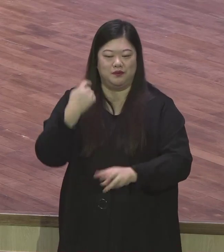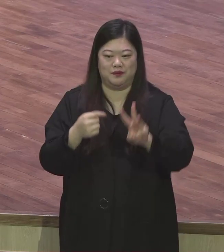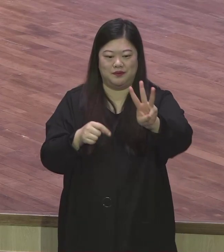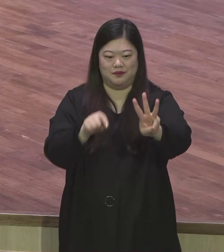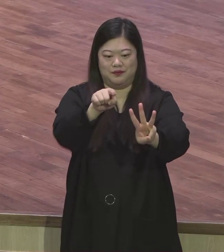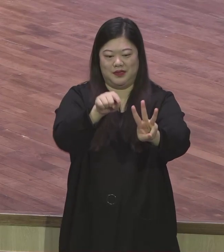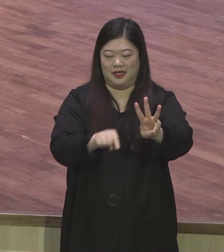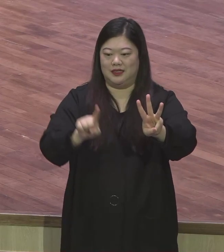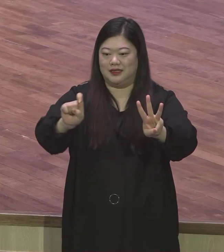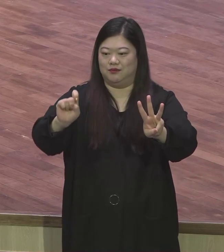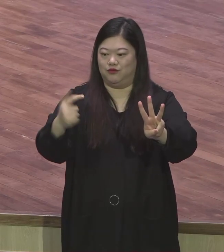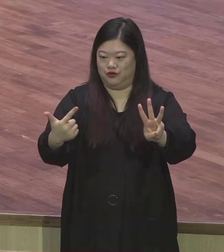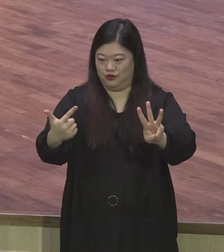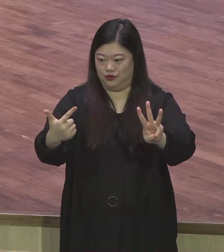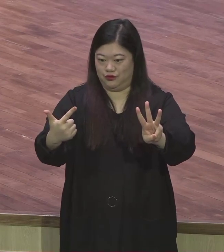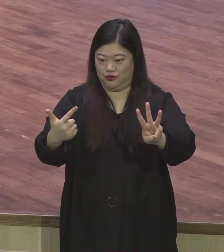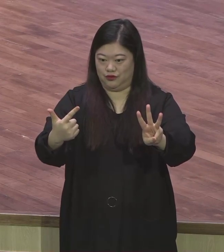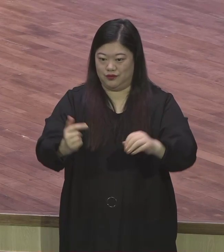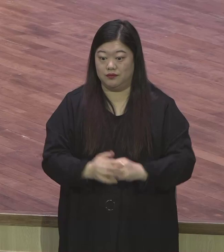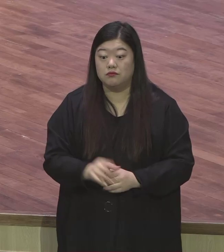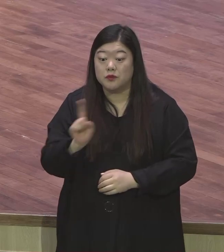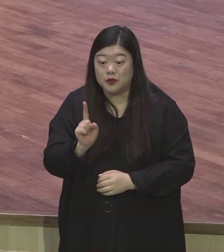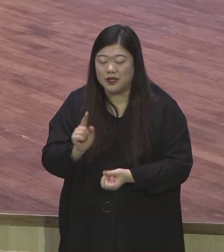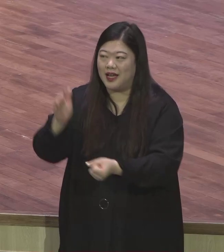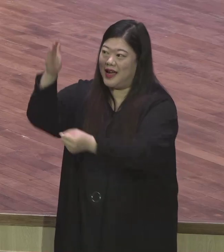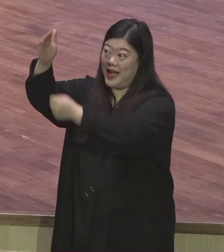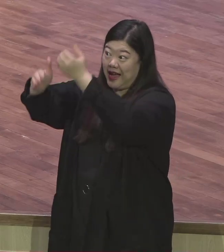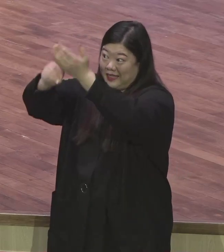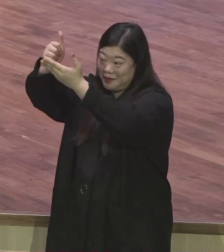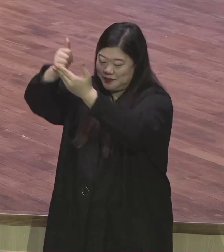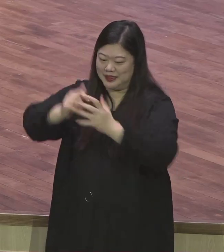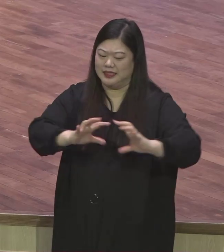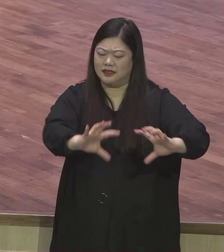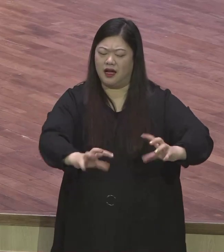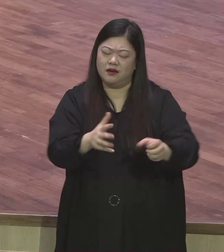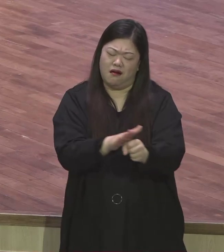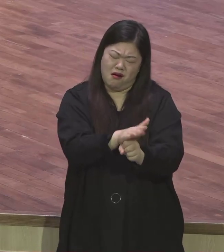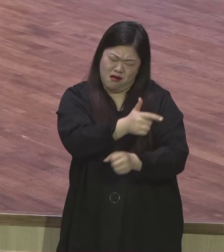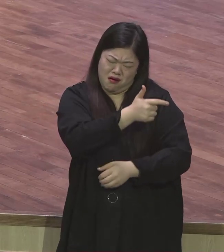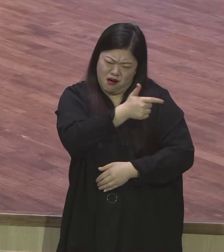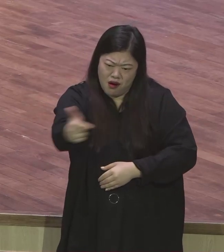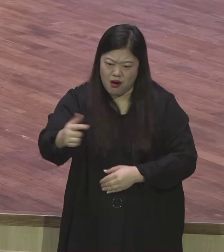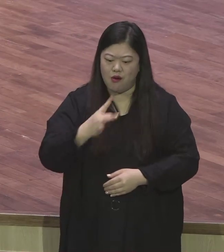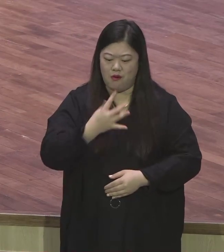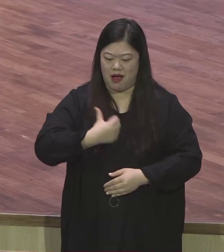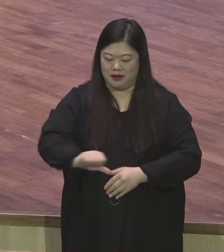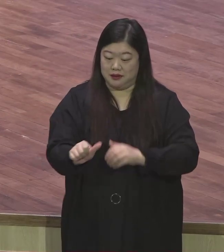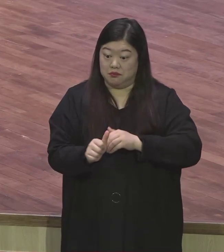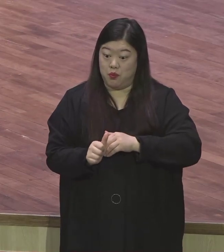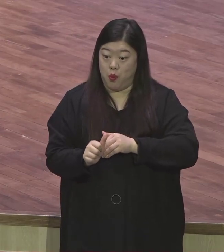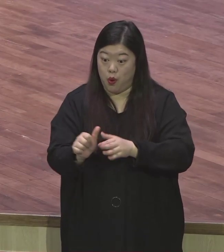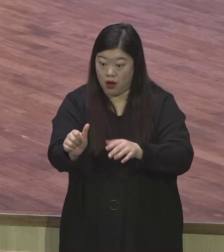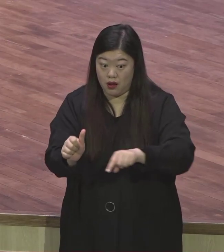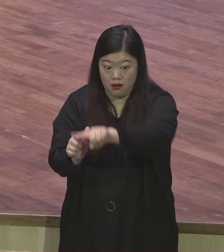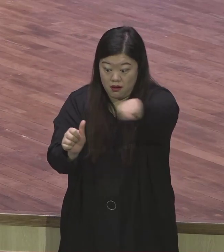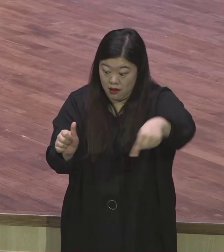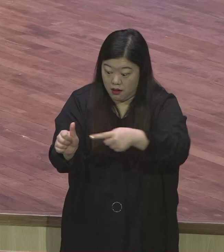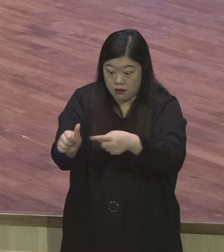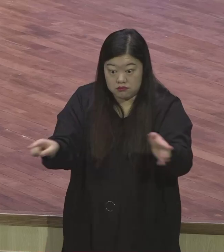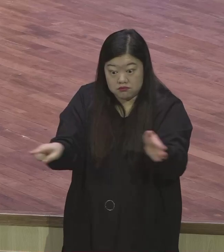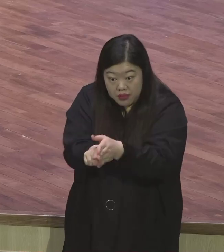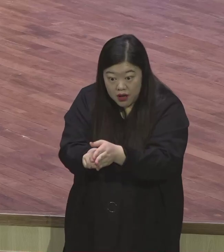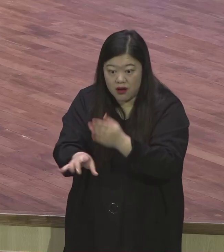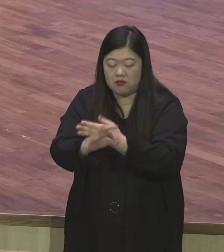있습니다. 하나님이 세상을 이처럼 사랑하사 독생자를 주셨으니 이는 저를 믿는 자마다 멸망치